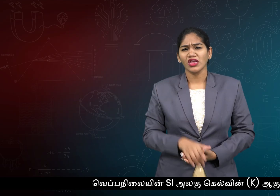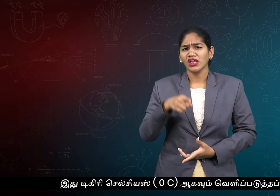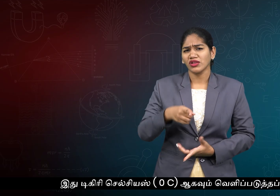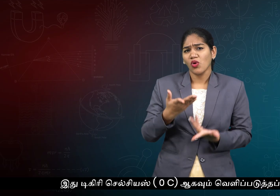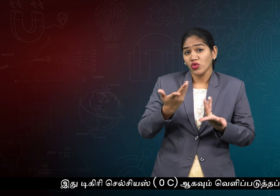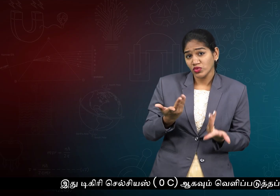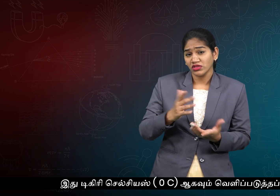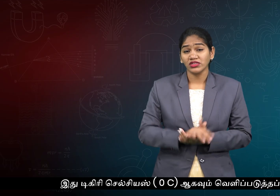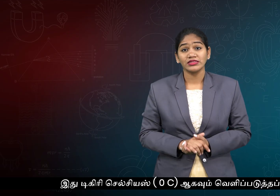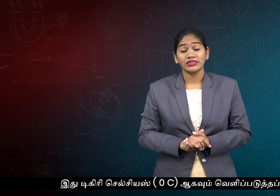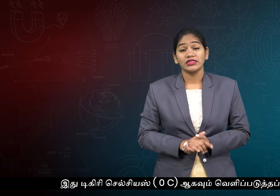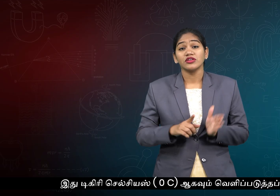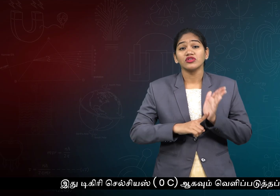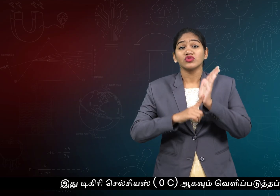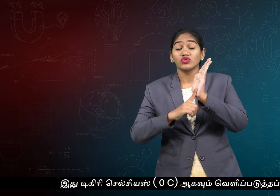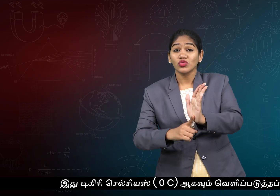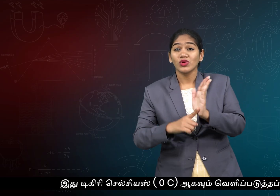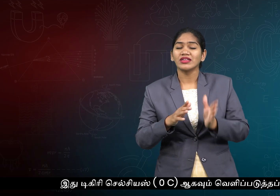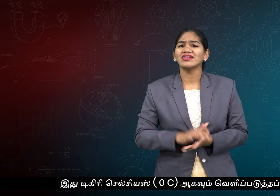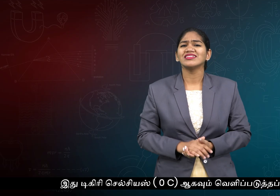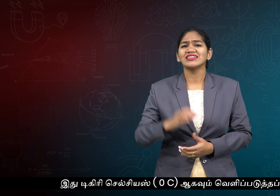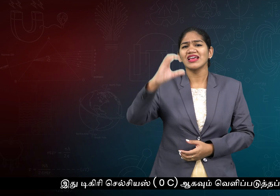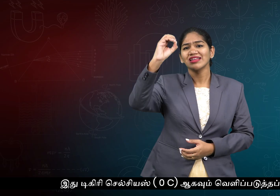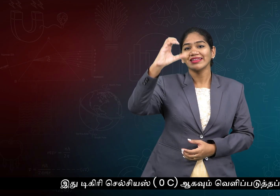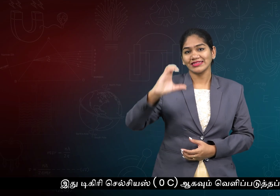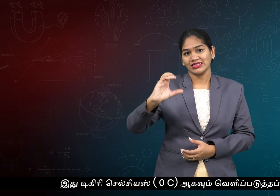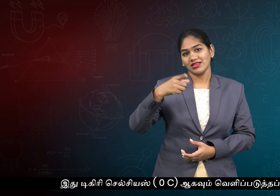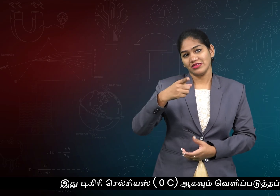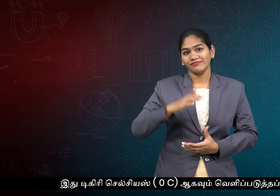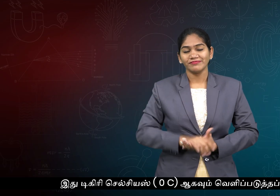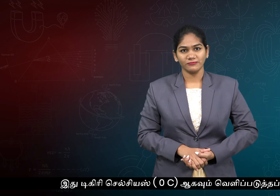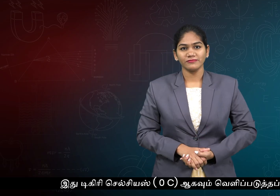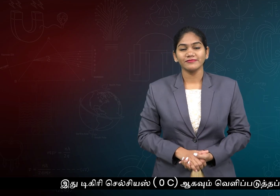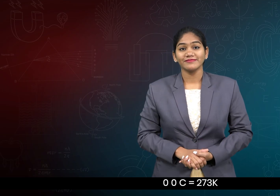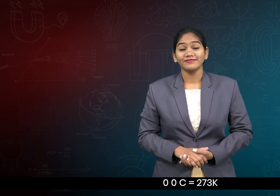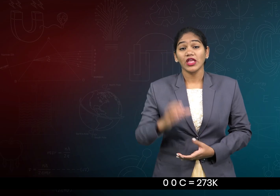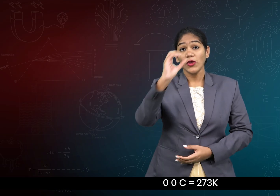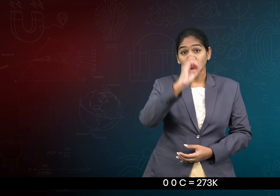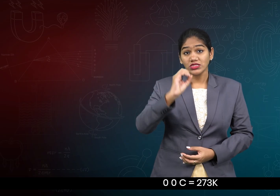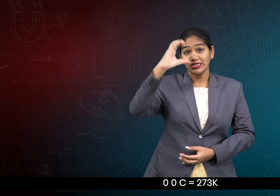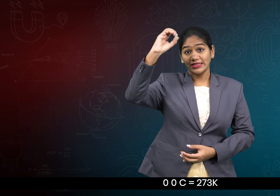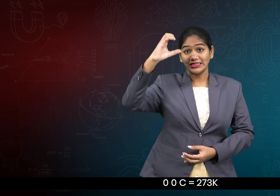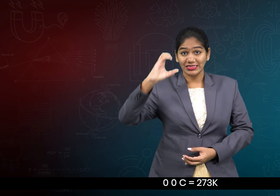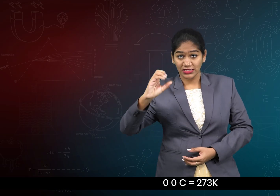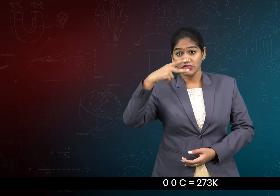இது டிகிரி செல்சியஸ் அதாவது பாகை C ஆகவும் வெளிப்படுத்தலாம். 0 பாகை C